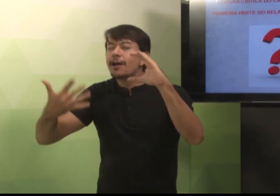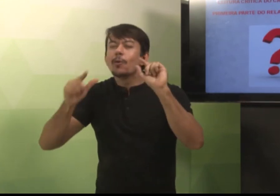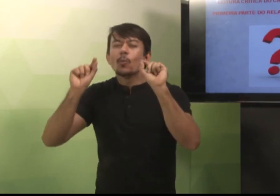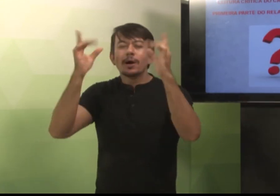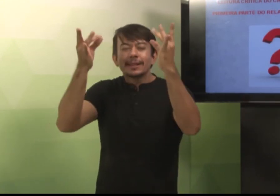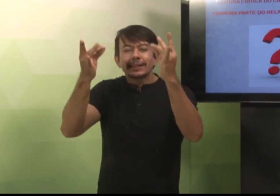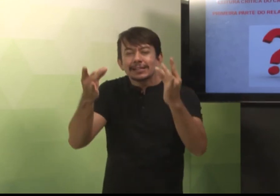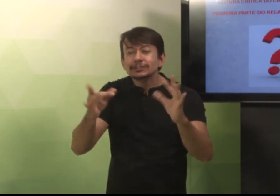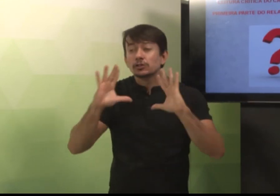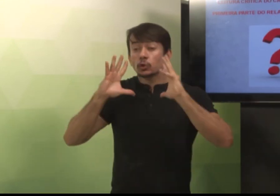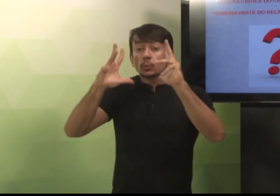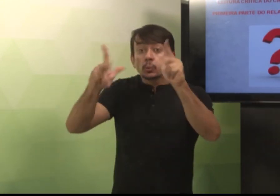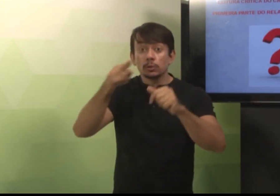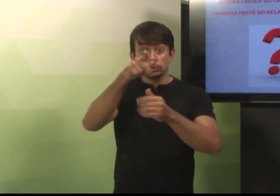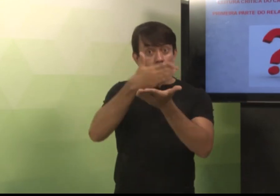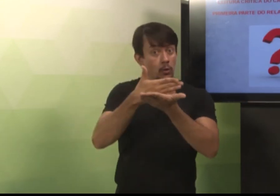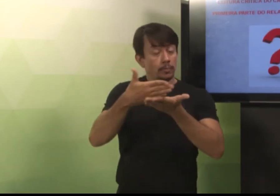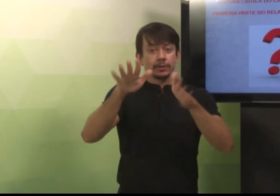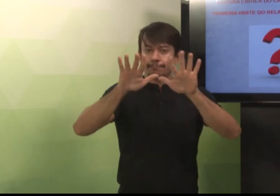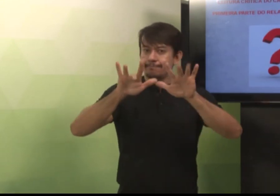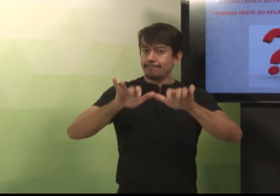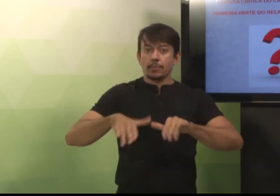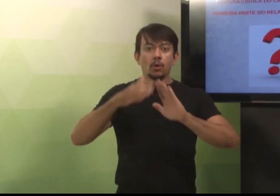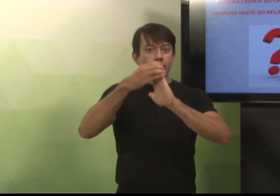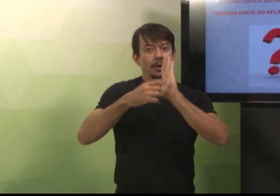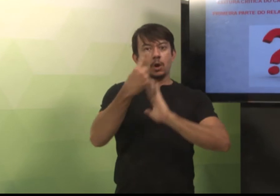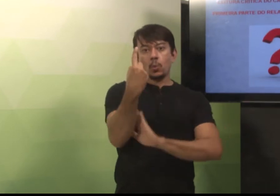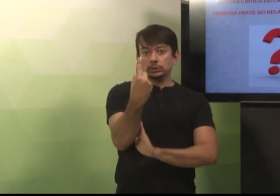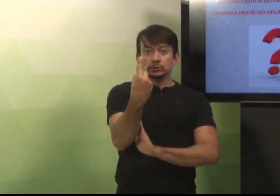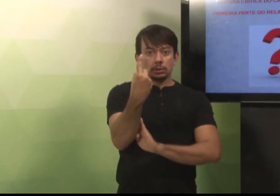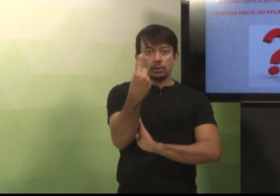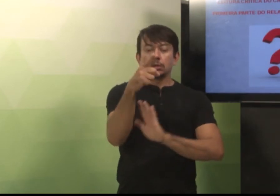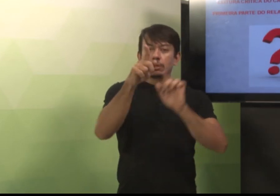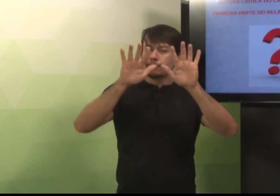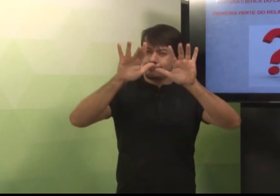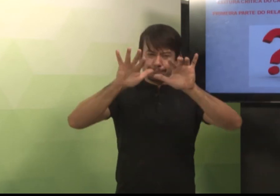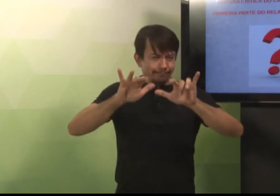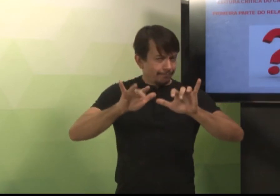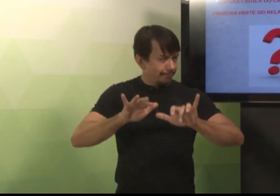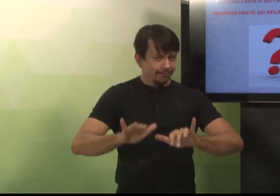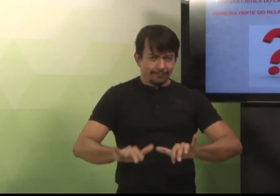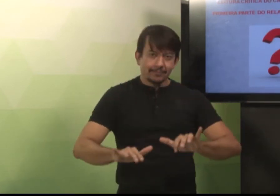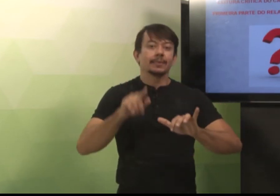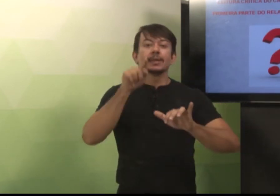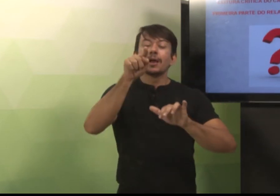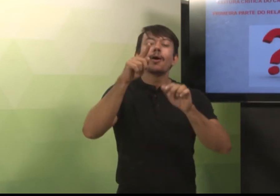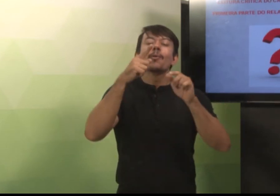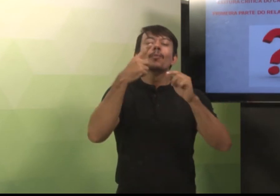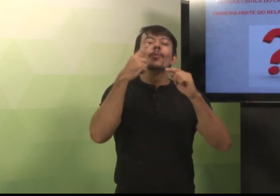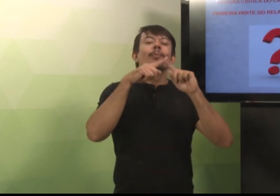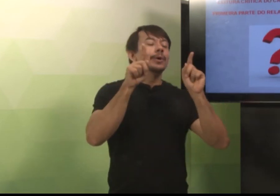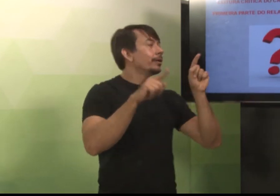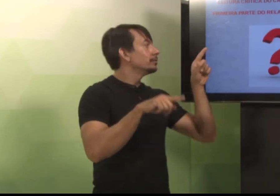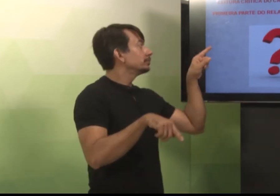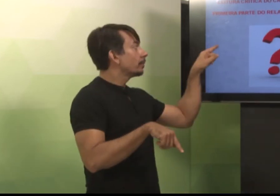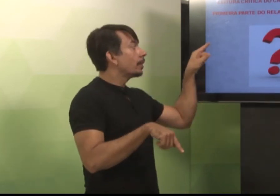a caracterização dessa escola, os detalhes, você vai colocar tudo isso no capítulo 1. você vai fazer todas